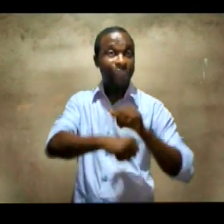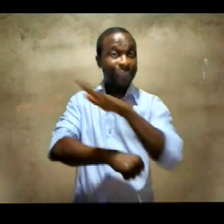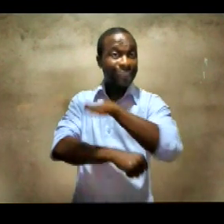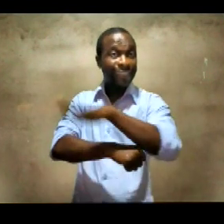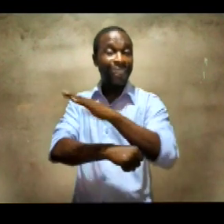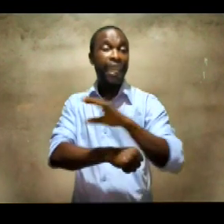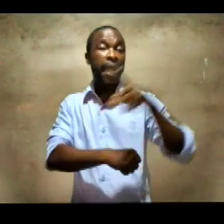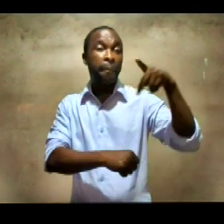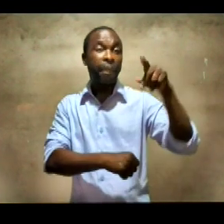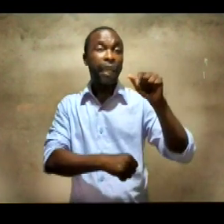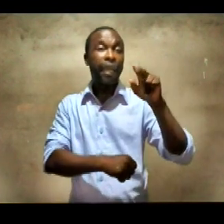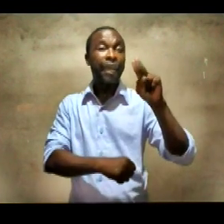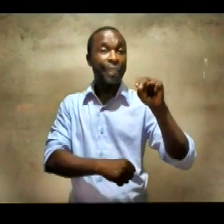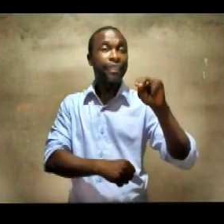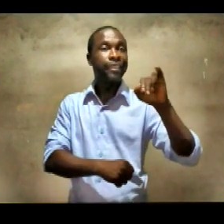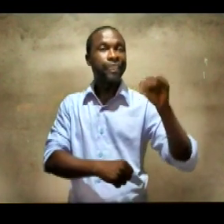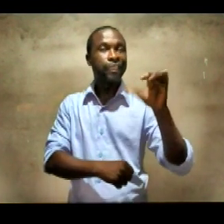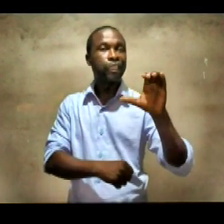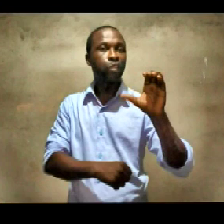des opérations de cette